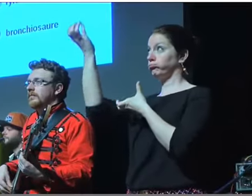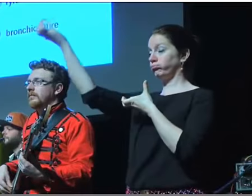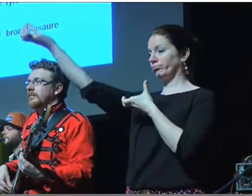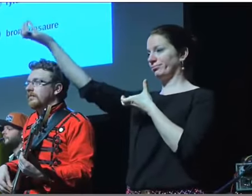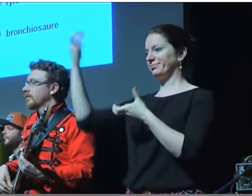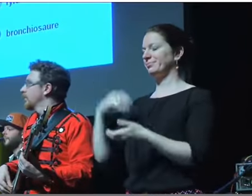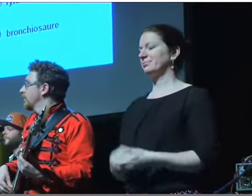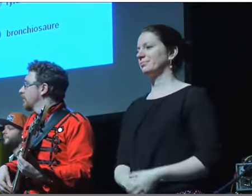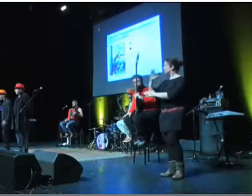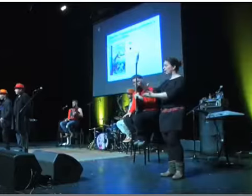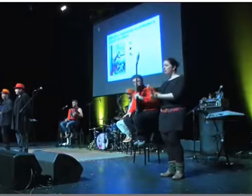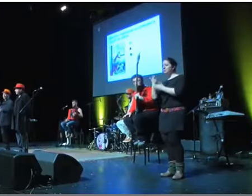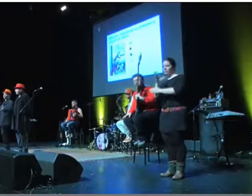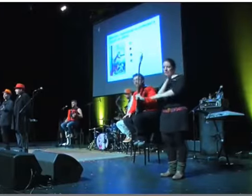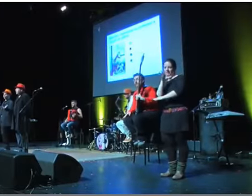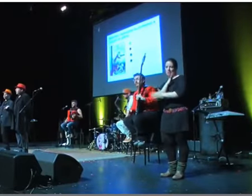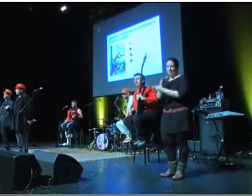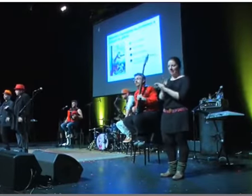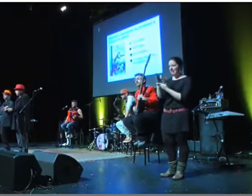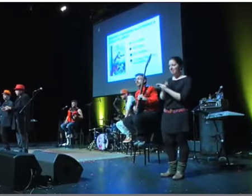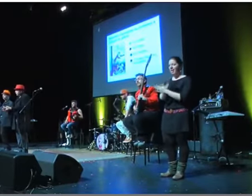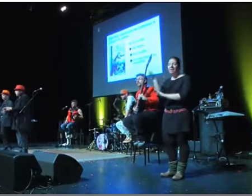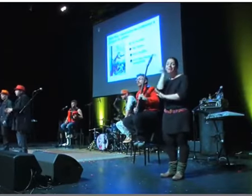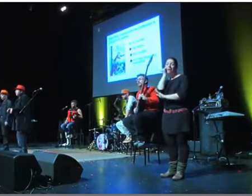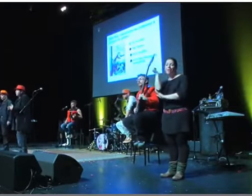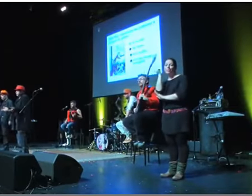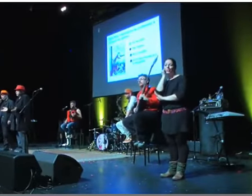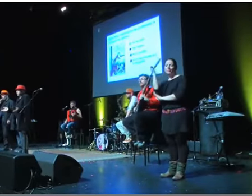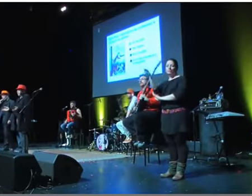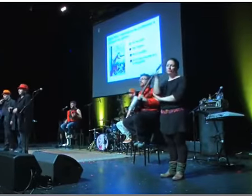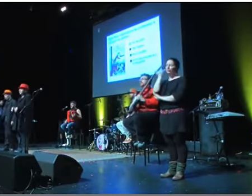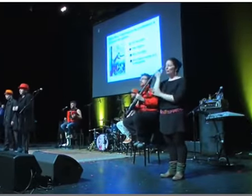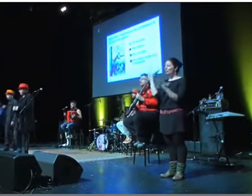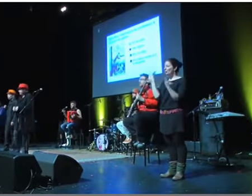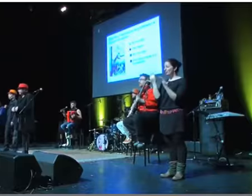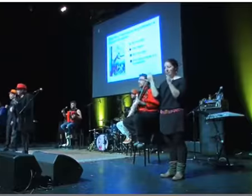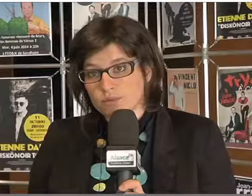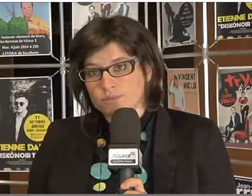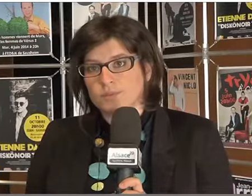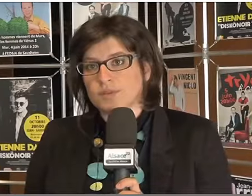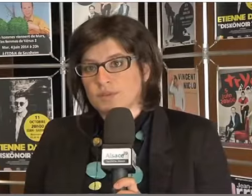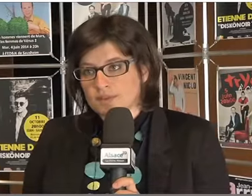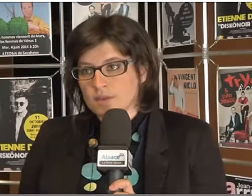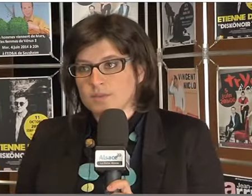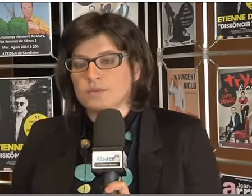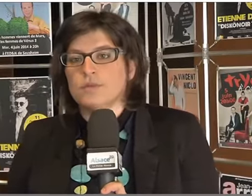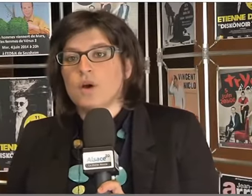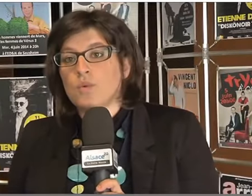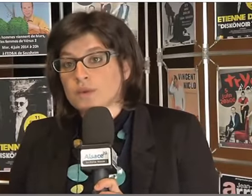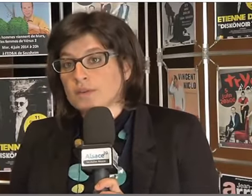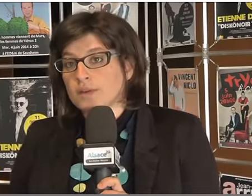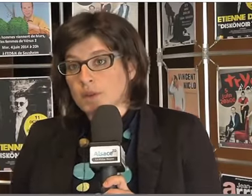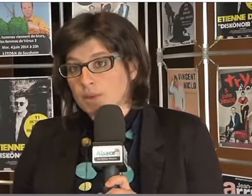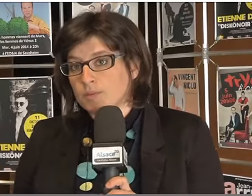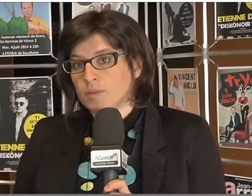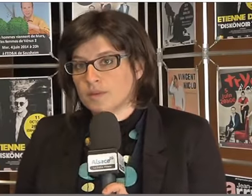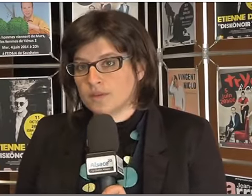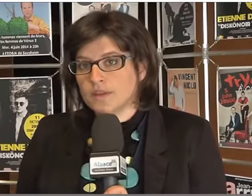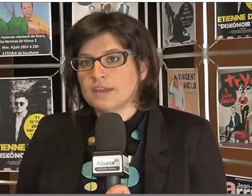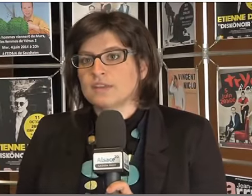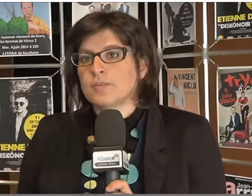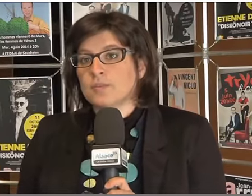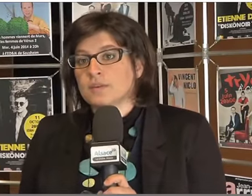un premier spectacle. Voilà. Alors c'est pas compliqué, à vrai dire, la question c'est de voir avec la production, donc ils acceptent de voir où est-ce que l'interprète